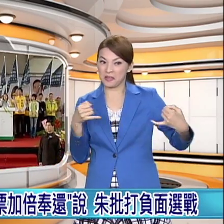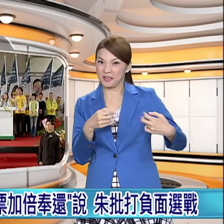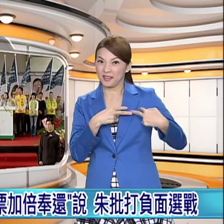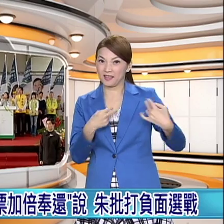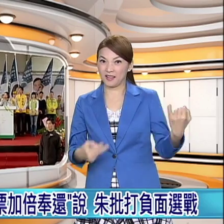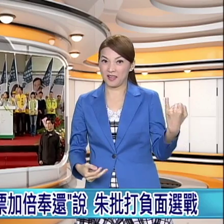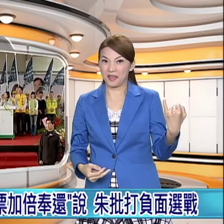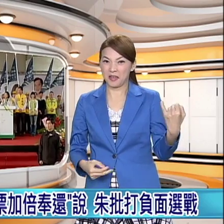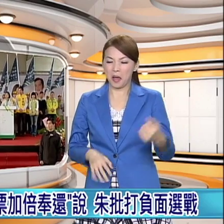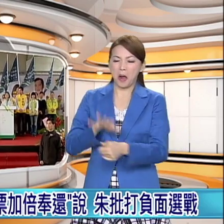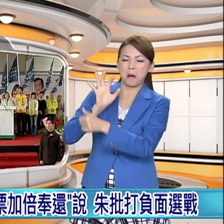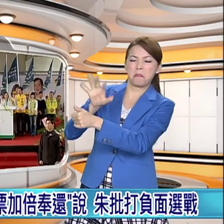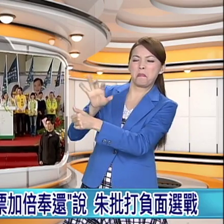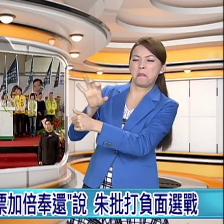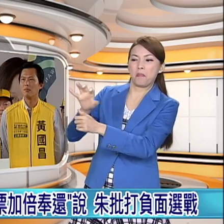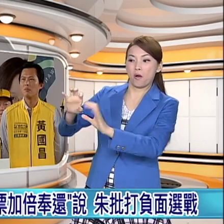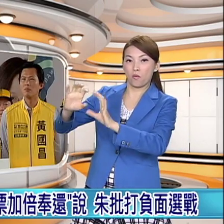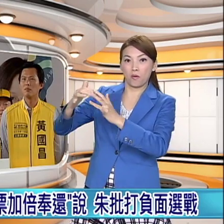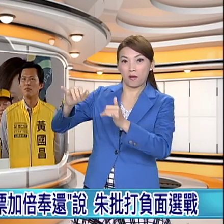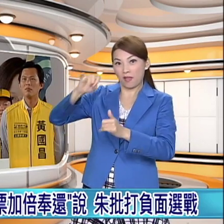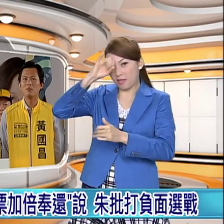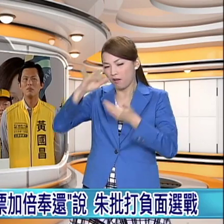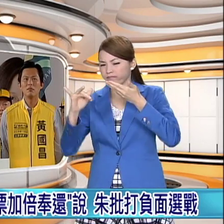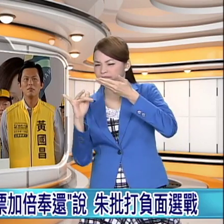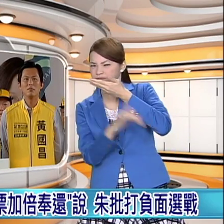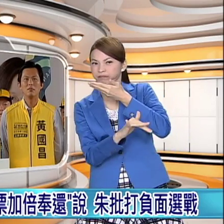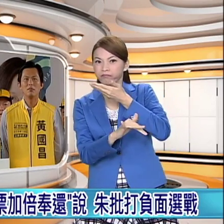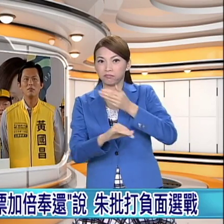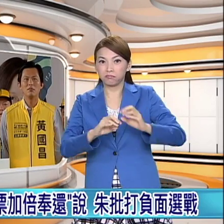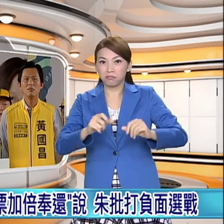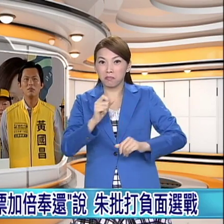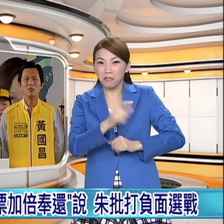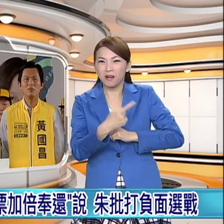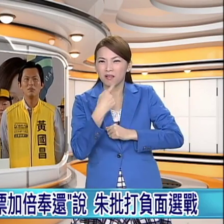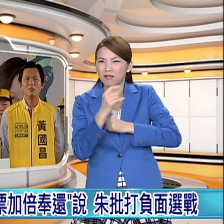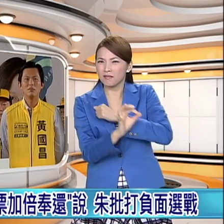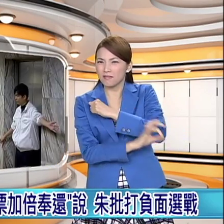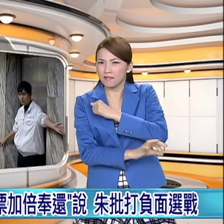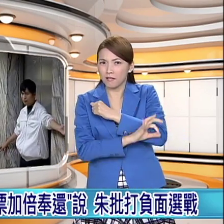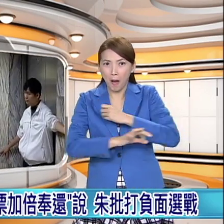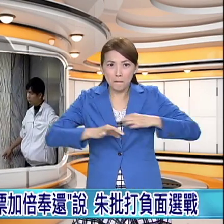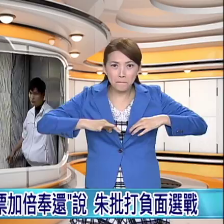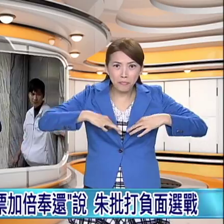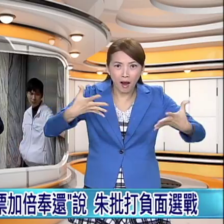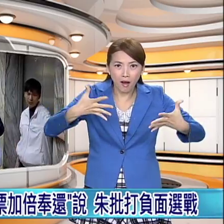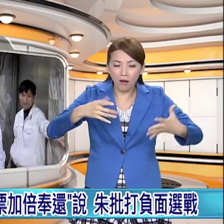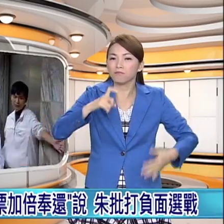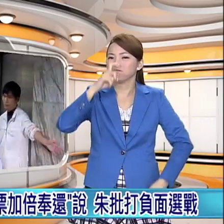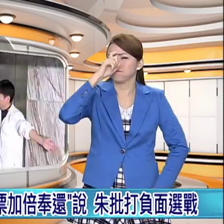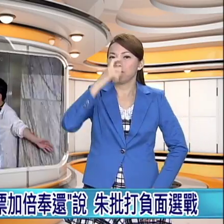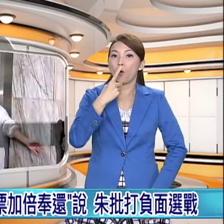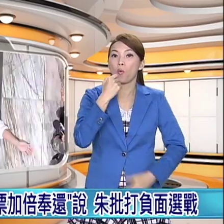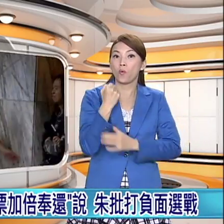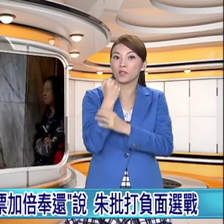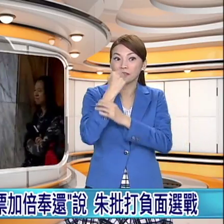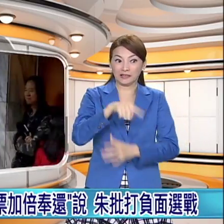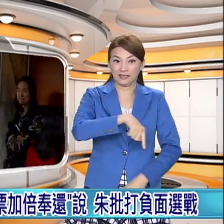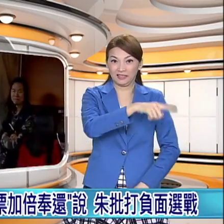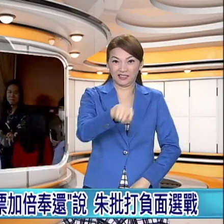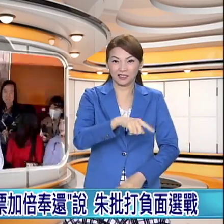文批评国民党用炒地皮来抹黑他，要支持者用选票加倍奉